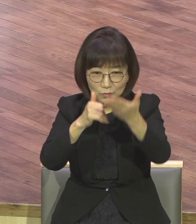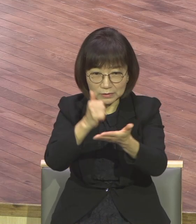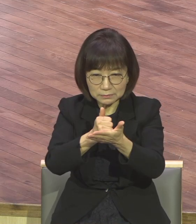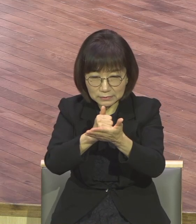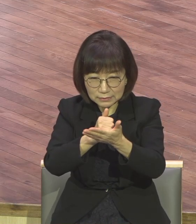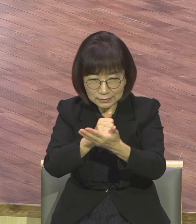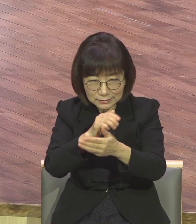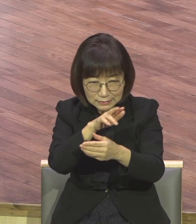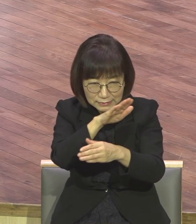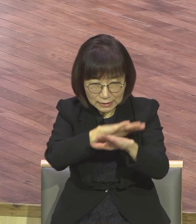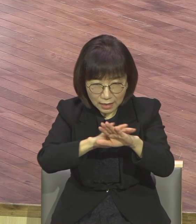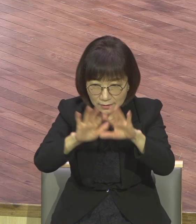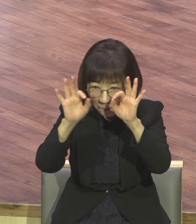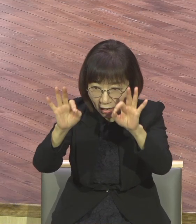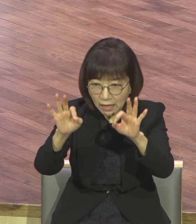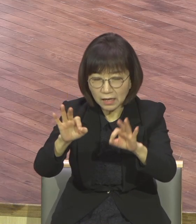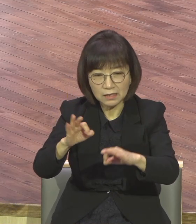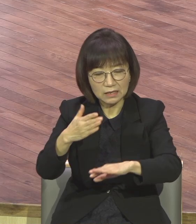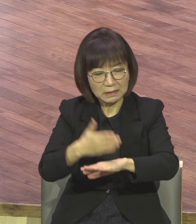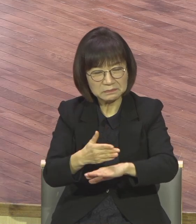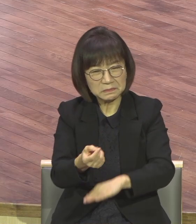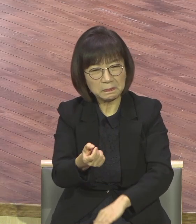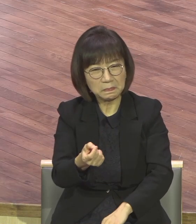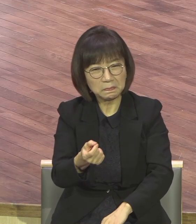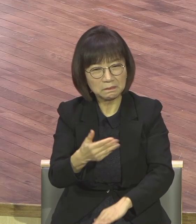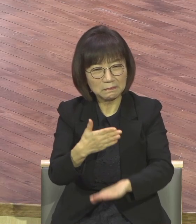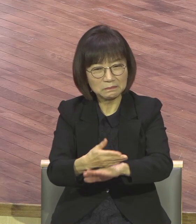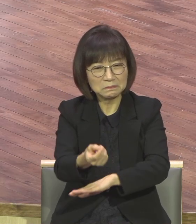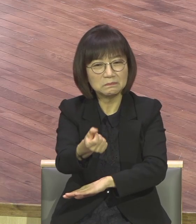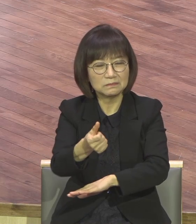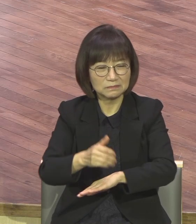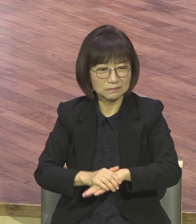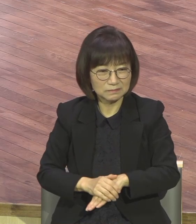못해. 실제로 감사를 하지를 못해.